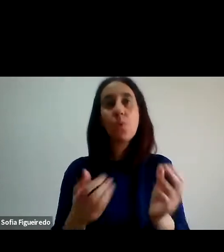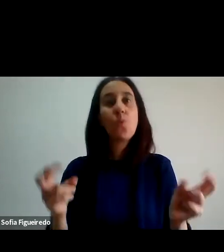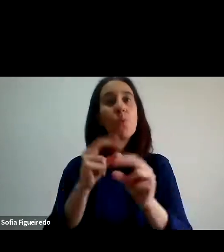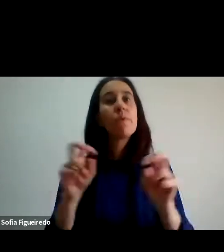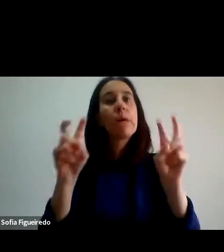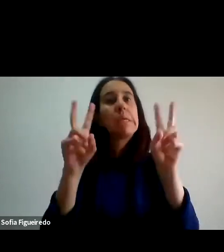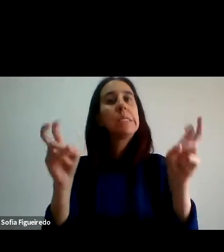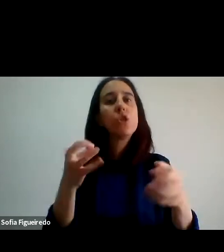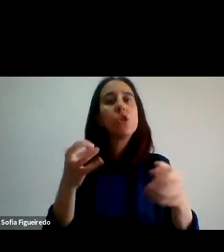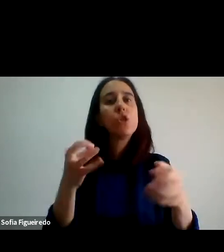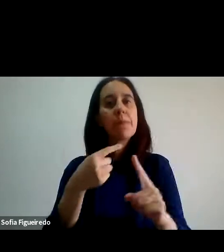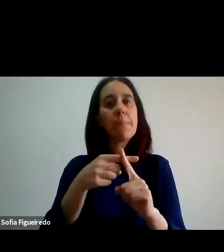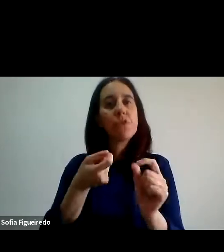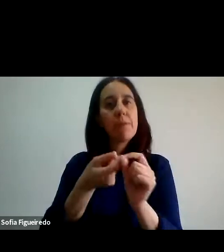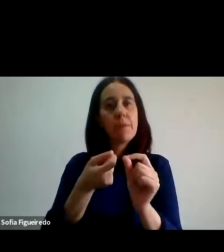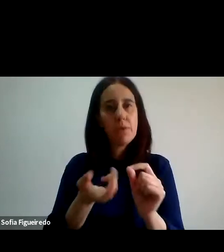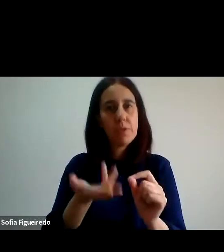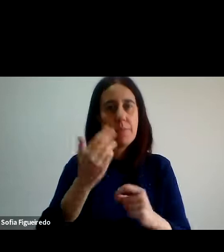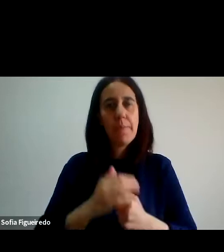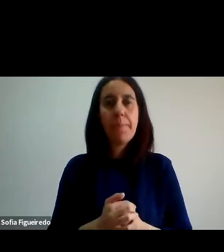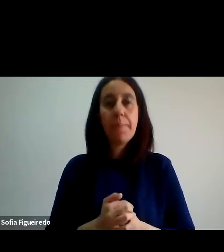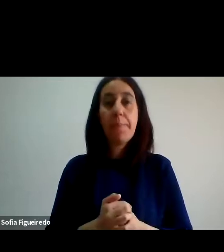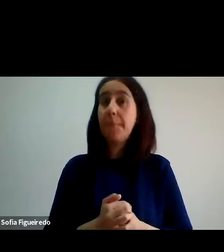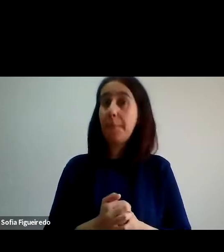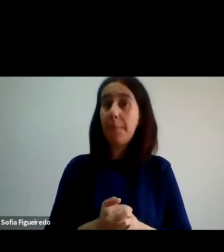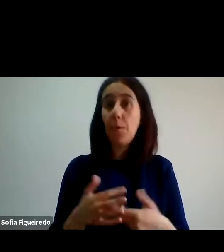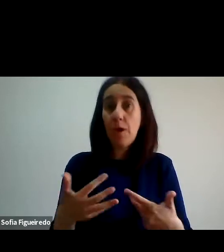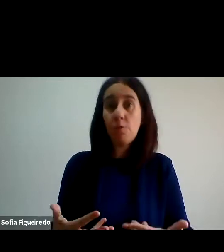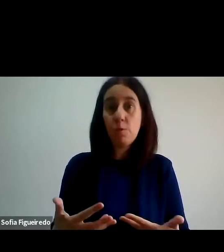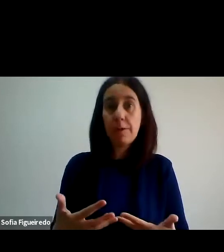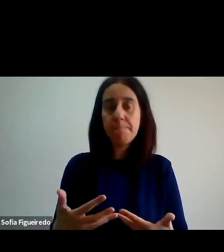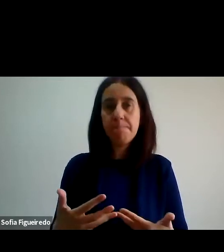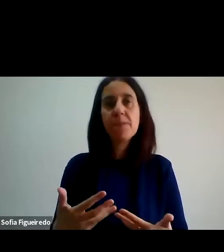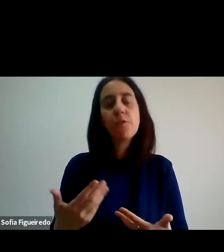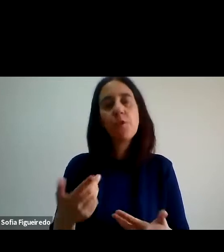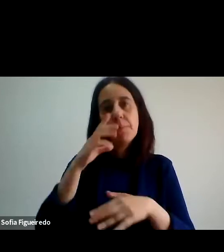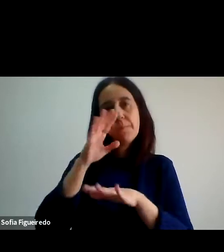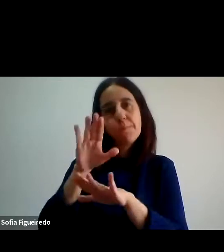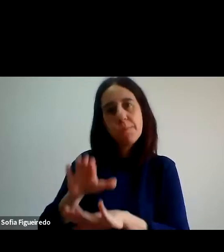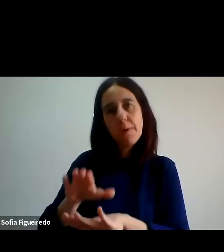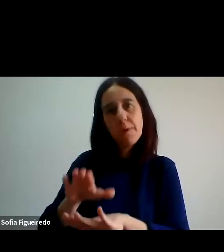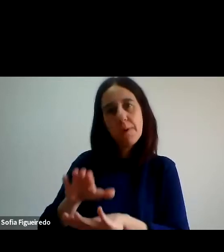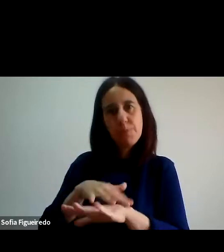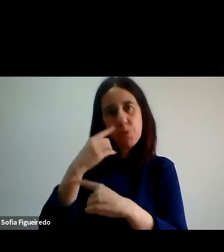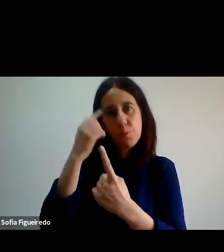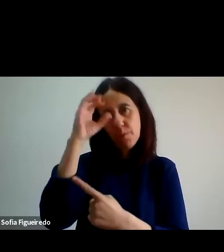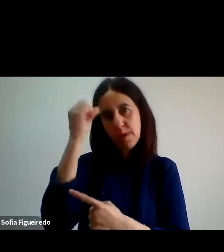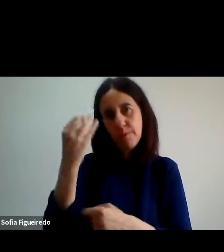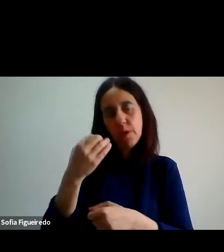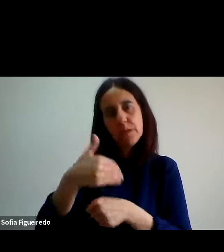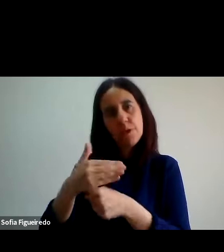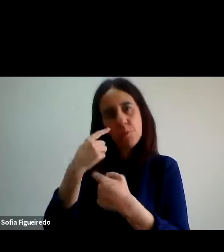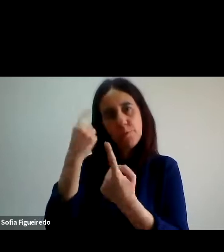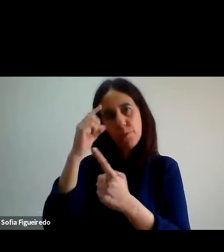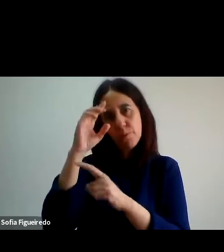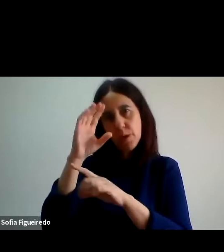próxima. Eu, nesta altura, fiz uma pausa na administração pública, no setor público.